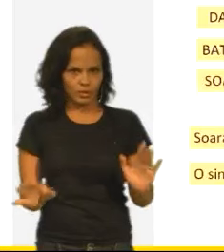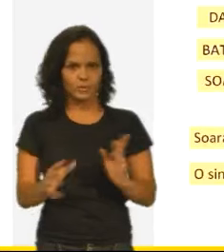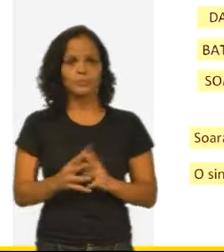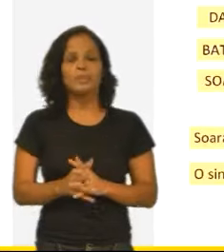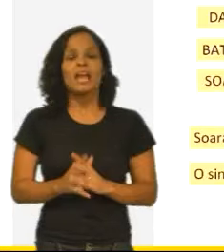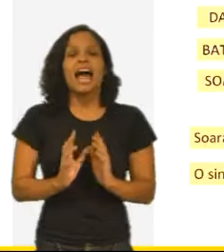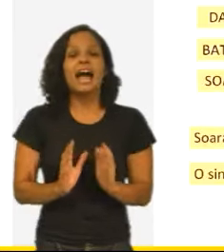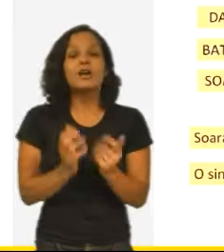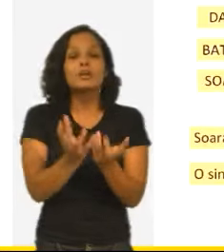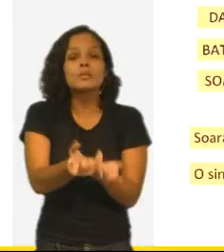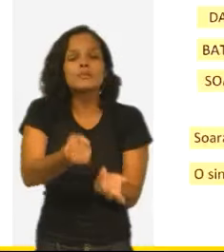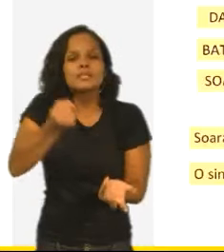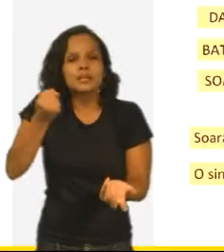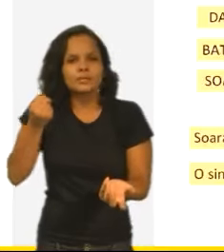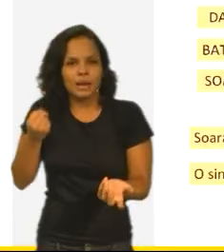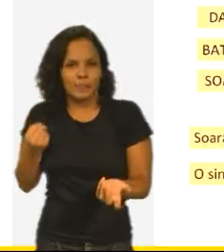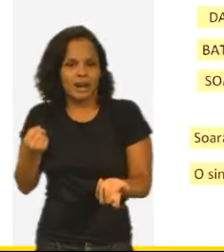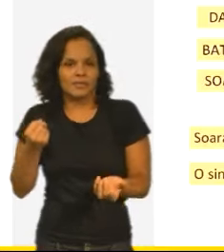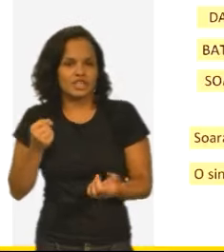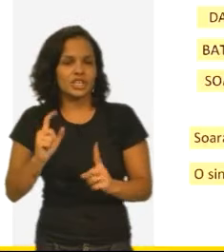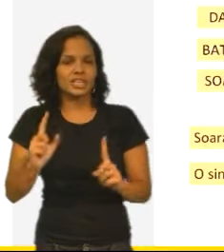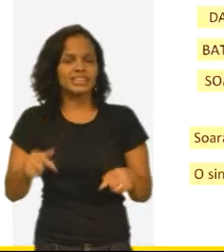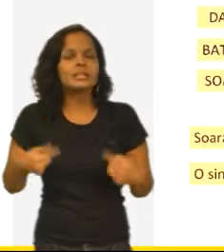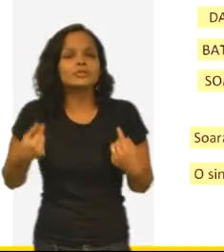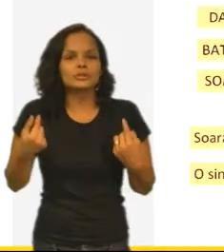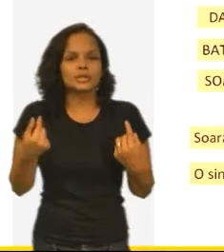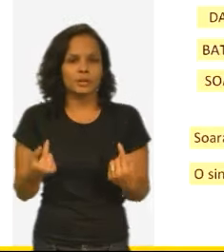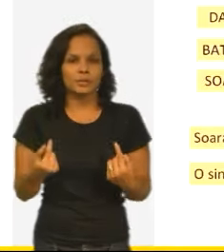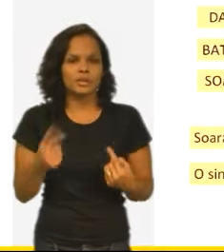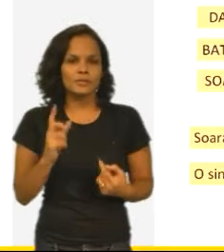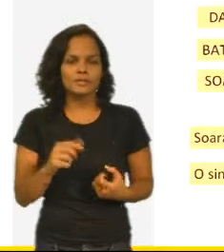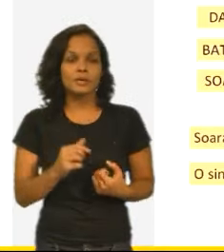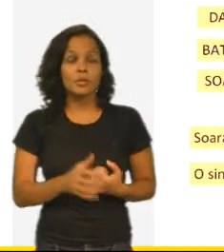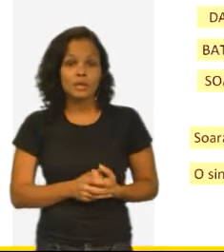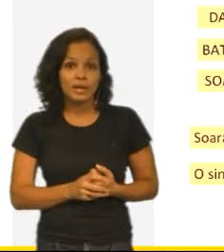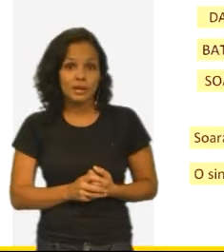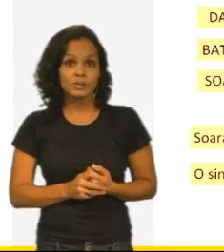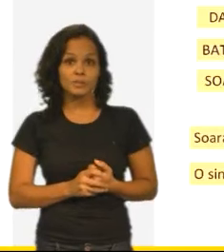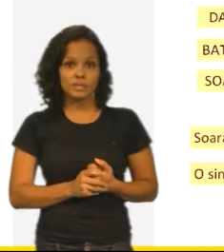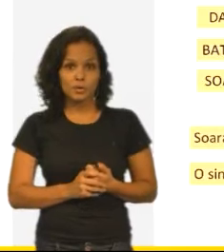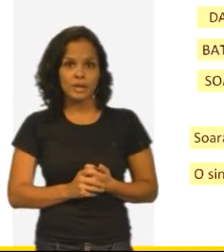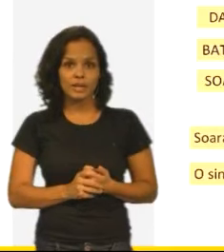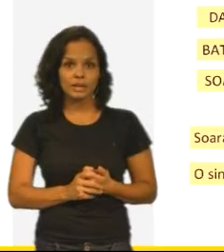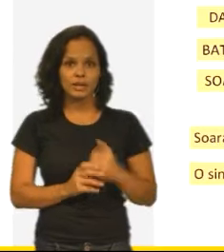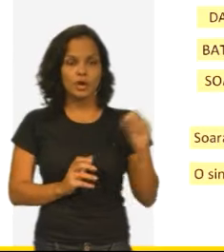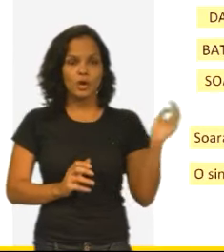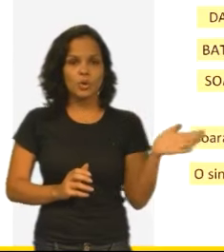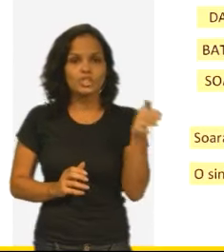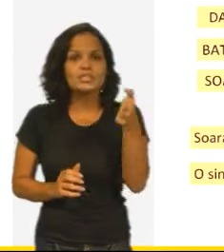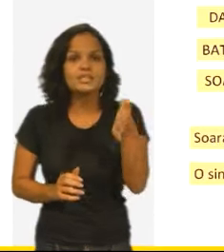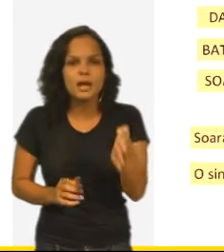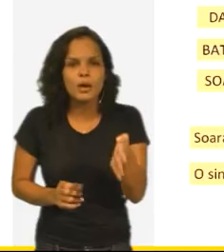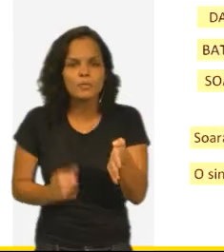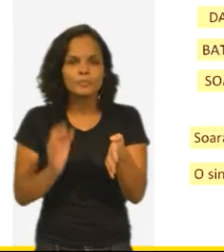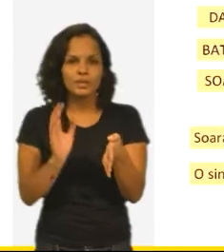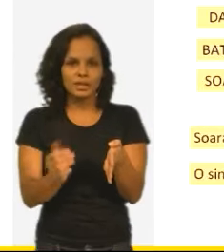Tranquilo. Agora, quando você não tem a palavra dia, dentro da teoria, você concordaria com a expressão numérica. Hoje são